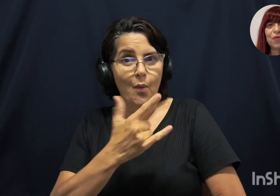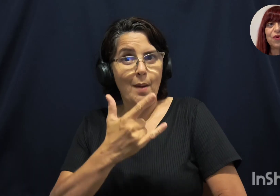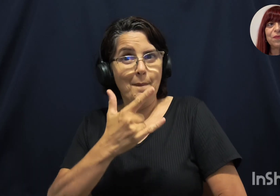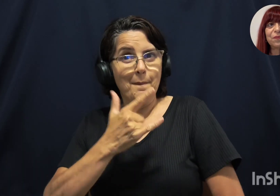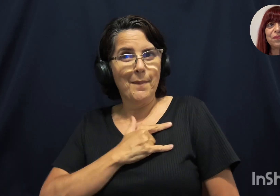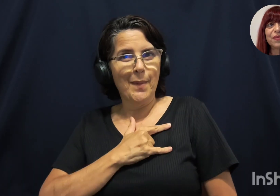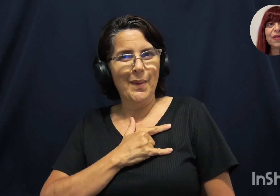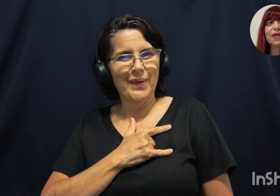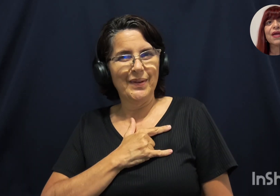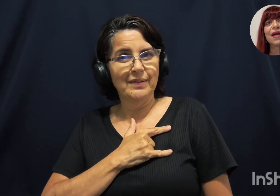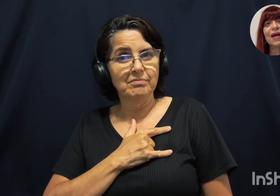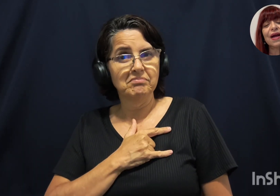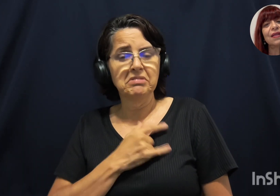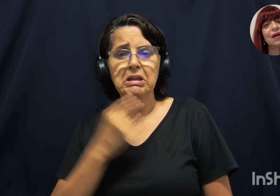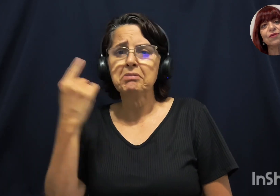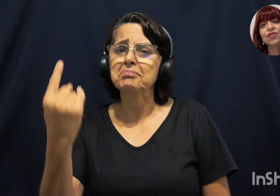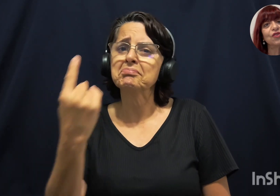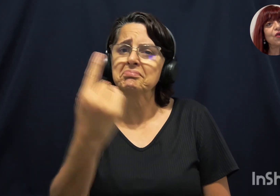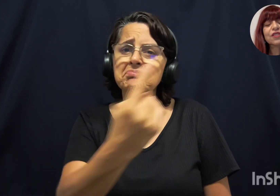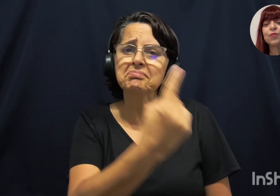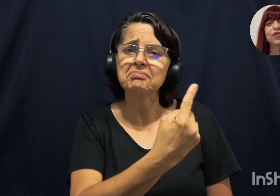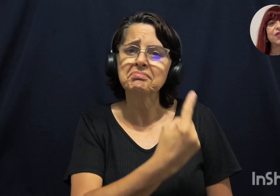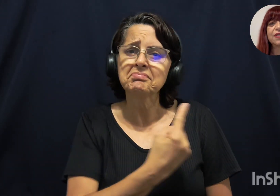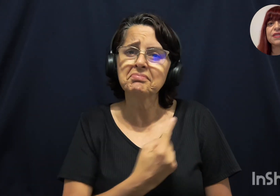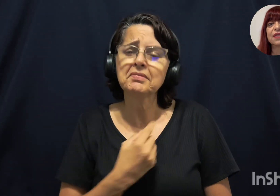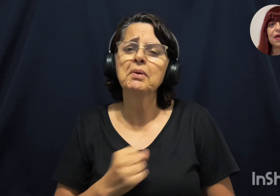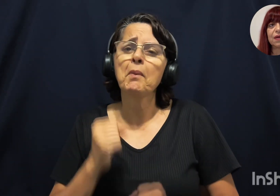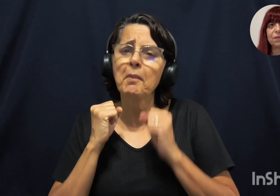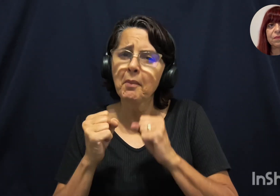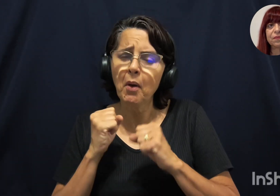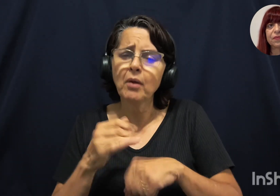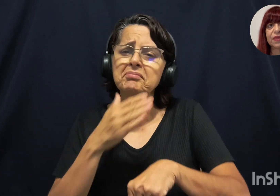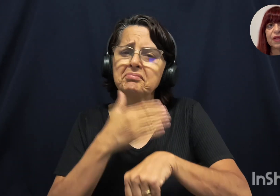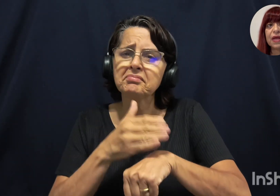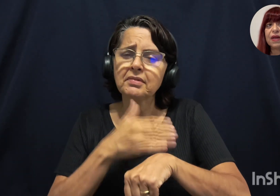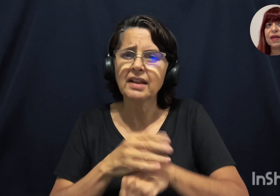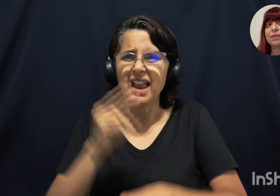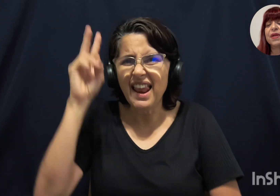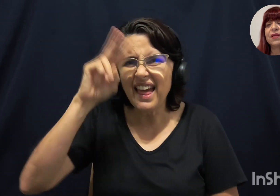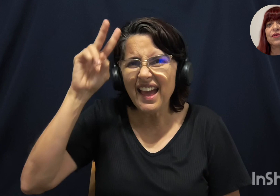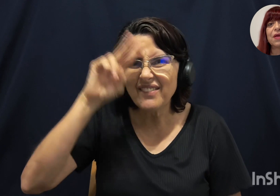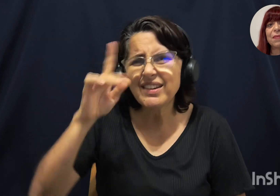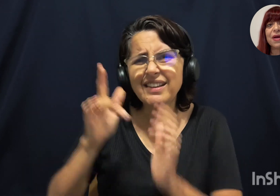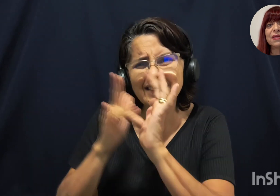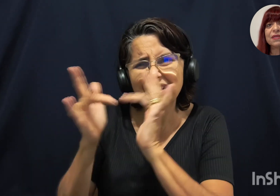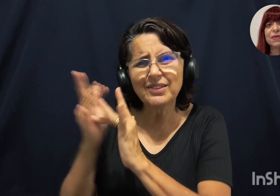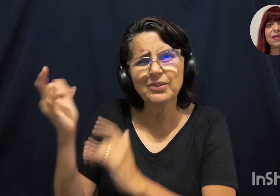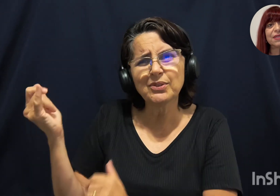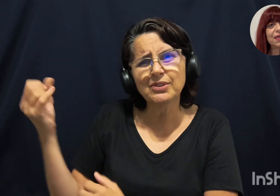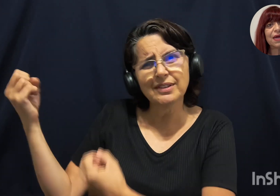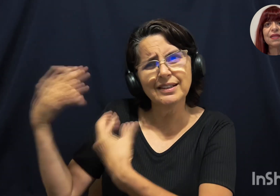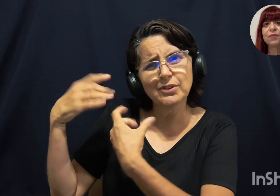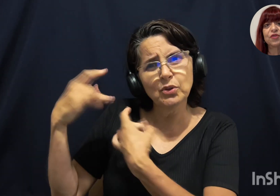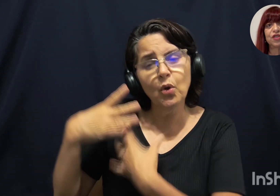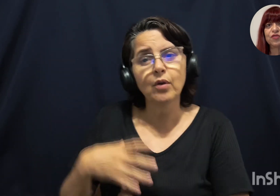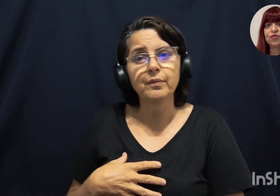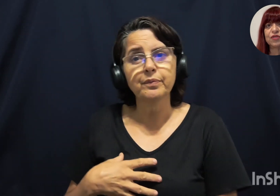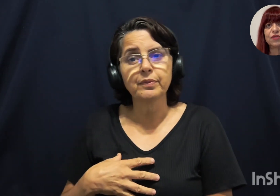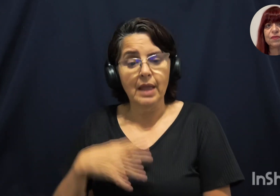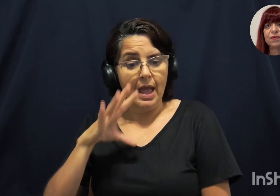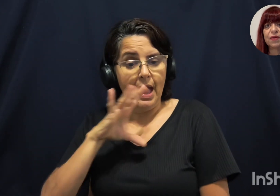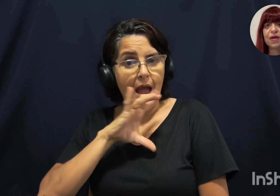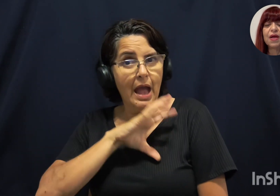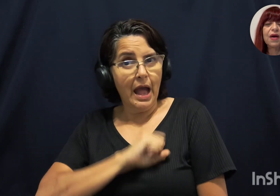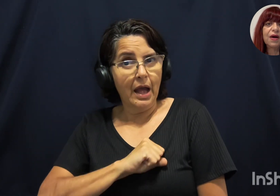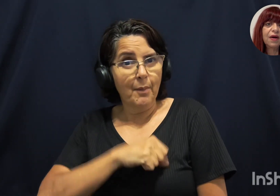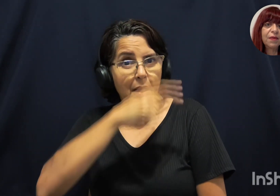alto amor, que cada um de nós pode exercitar, lembrando da máxima ensinada por